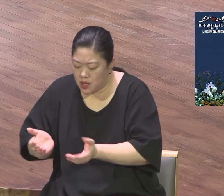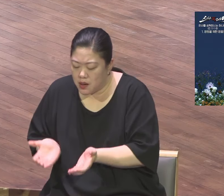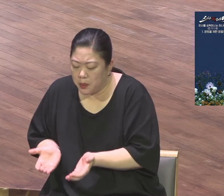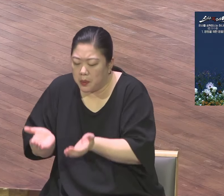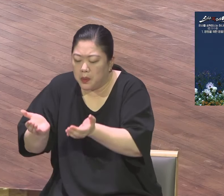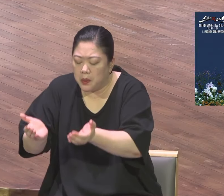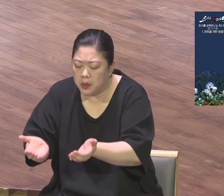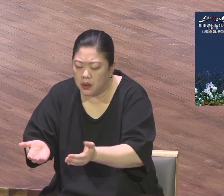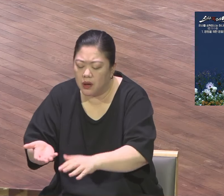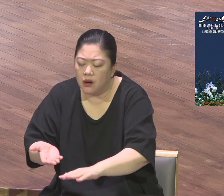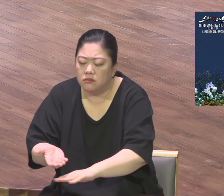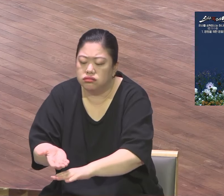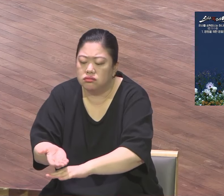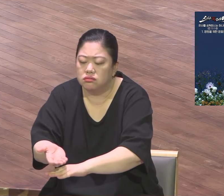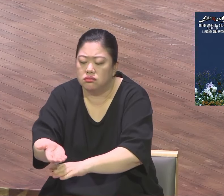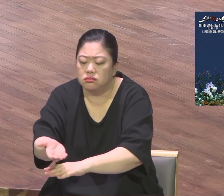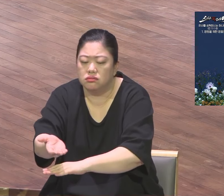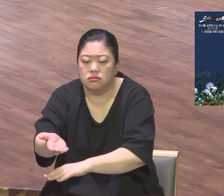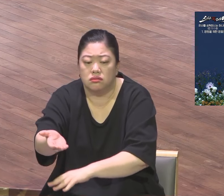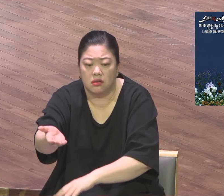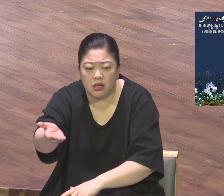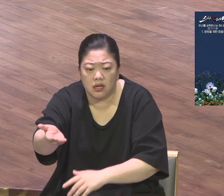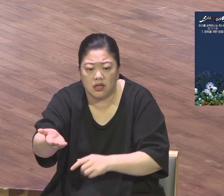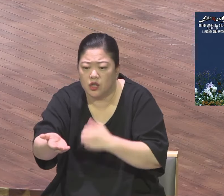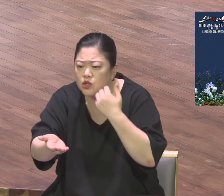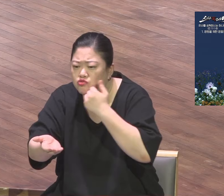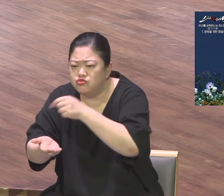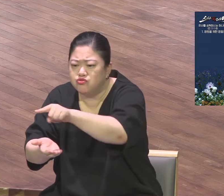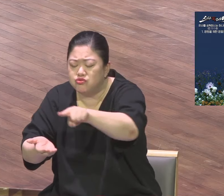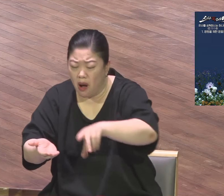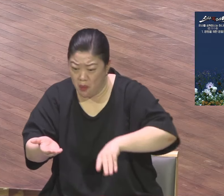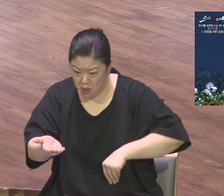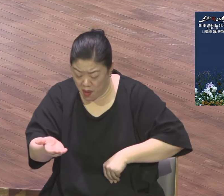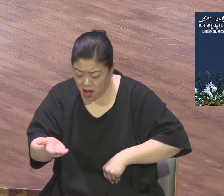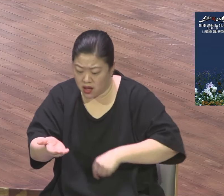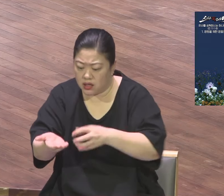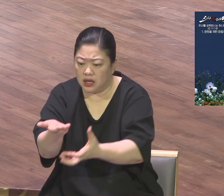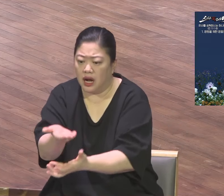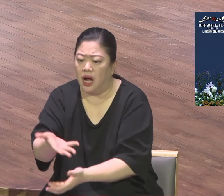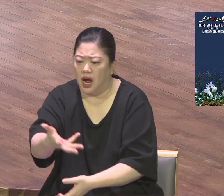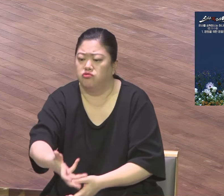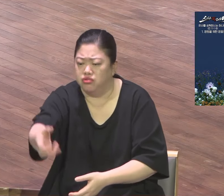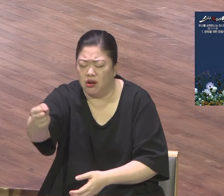그러면 그 떡이 필요한 누군가에게 도움이 될 것이고